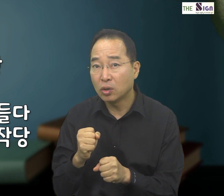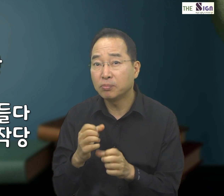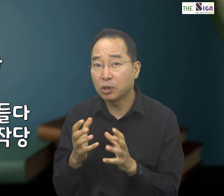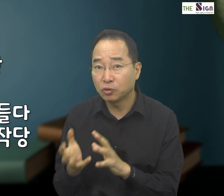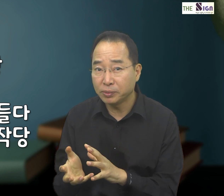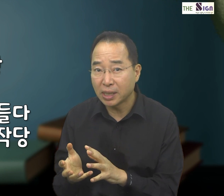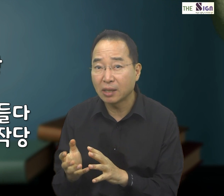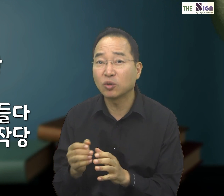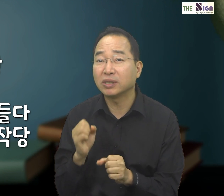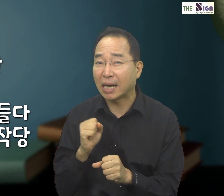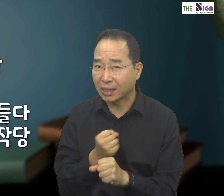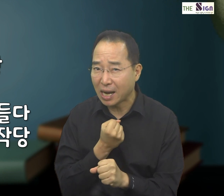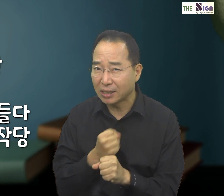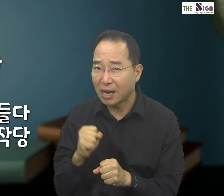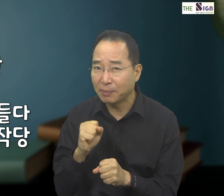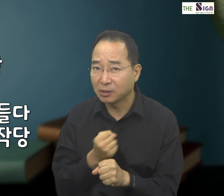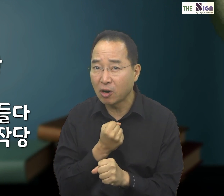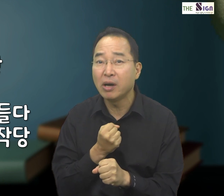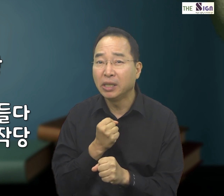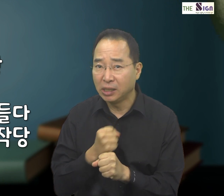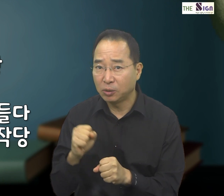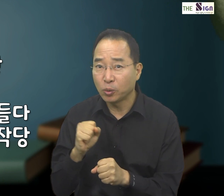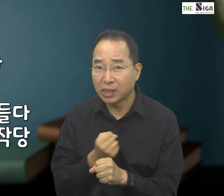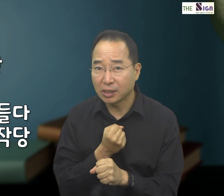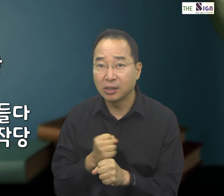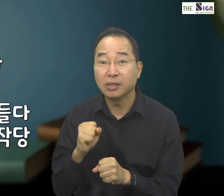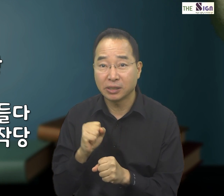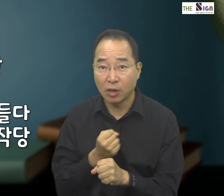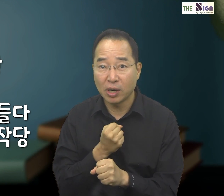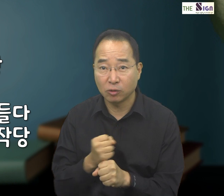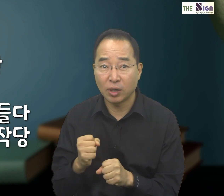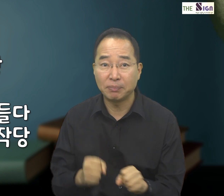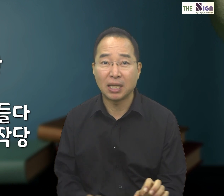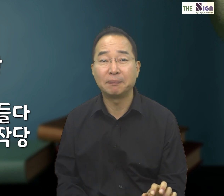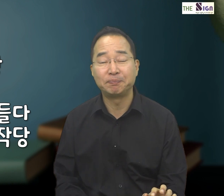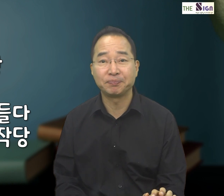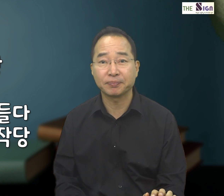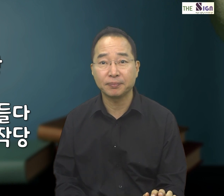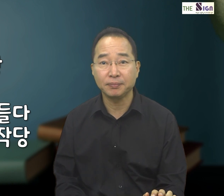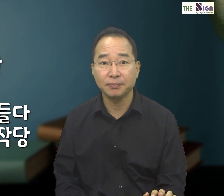음모를 꾸미다 또는 작당하다 하면서 이 동작을 사용하기도 합니다.